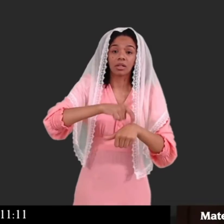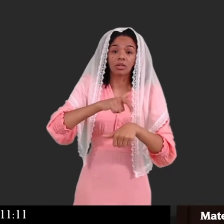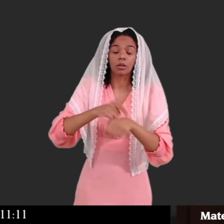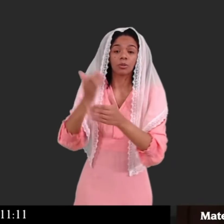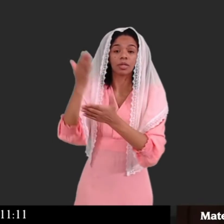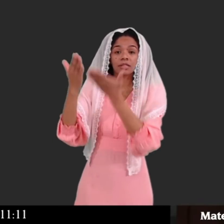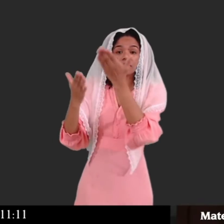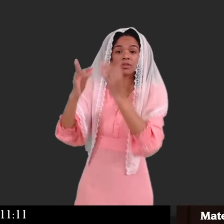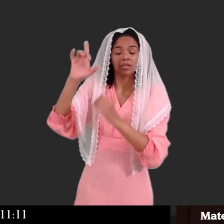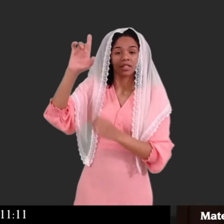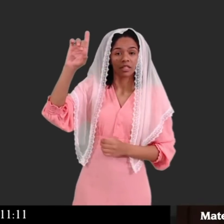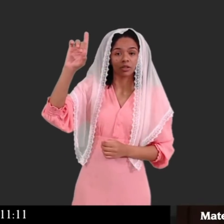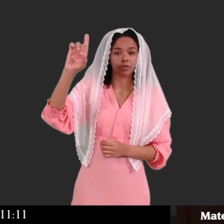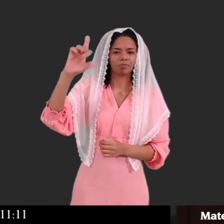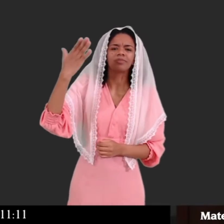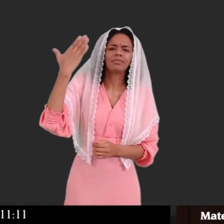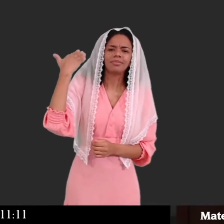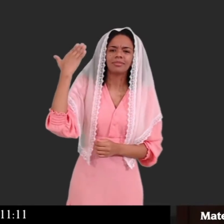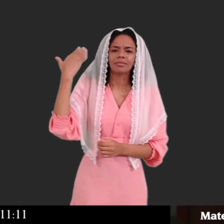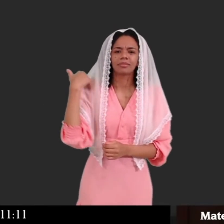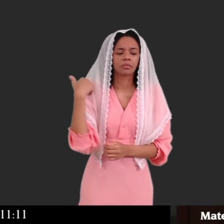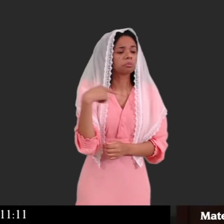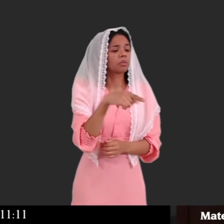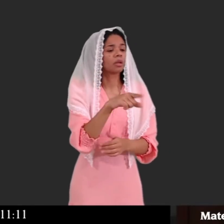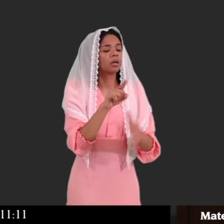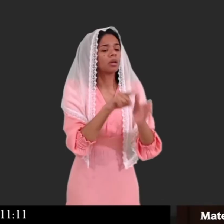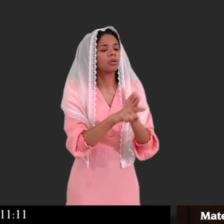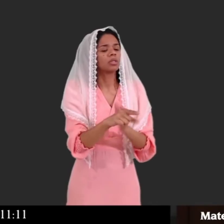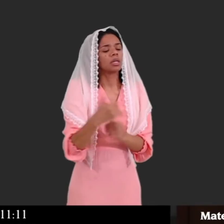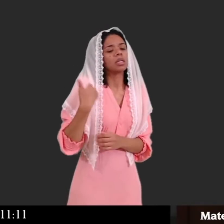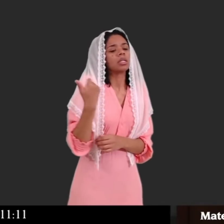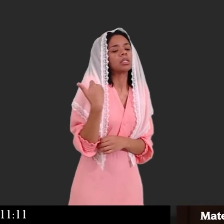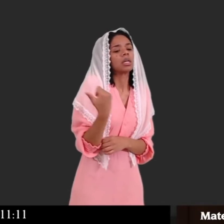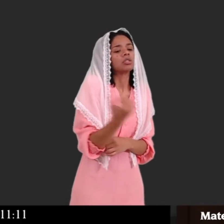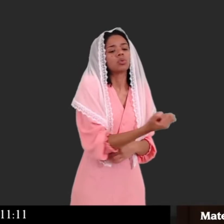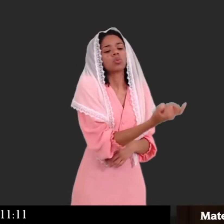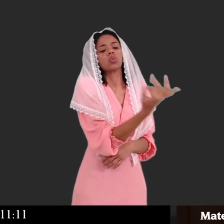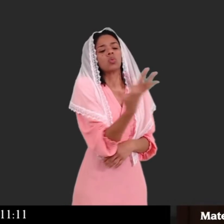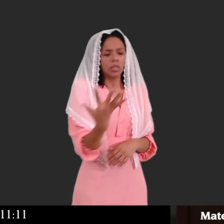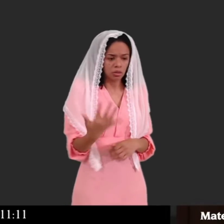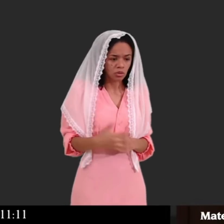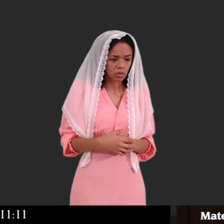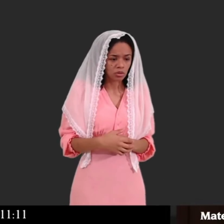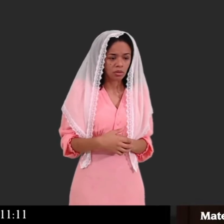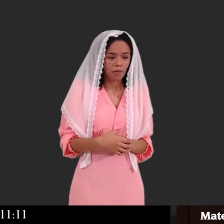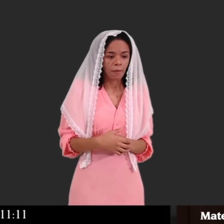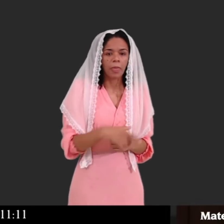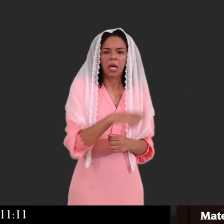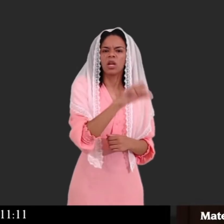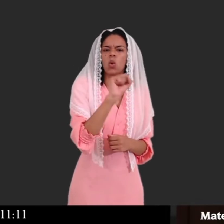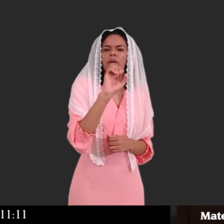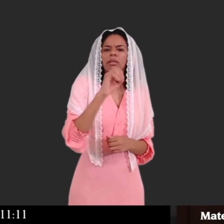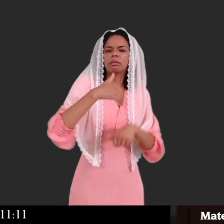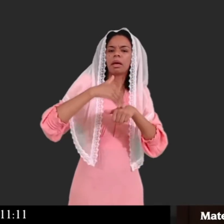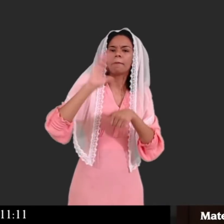perguntaram para um sábio, para encerrar a palavra: quantos anos você tem? Eu falei, acho que uns 5 ou 8, eu tinha mais de 80. Eu falei, mas o